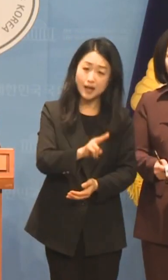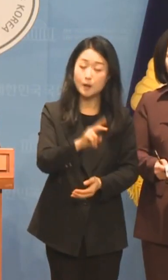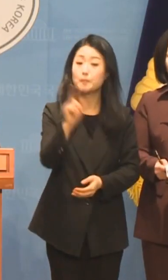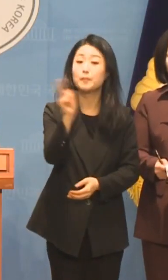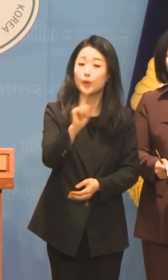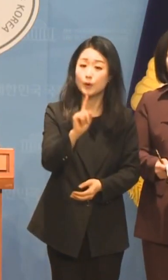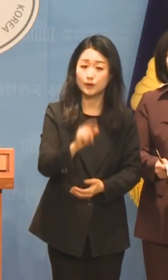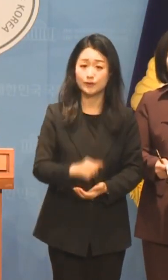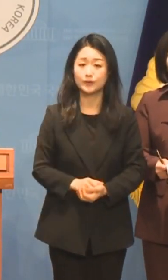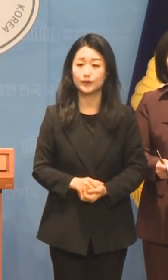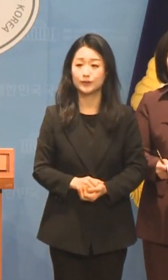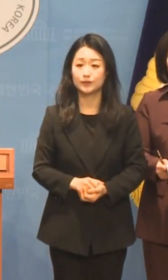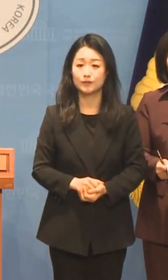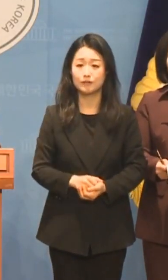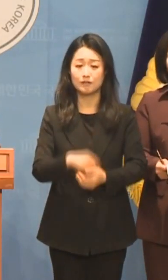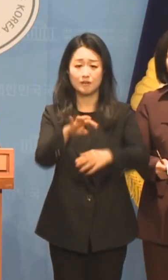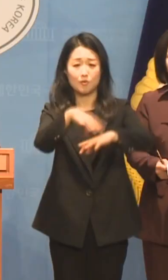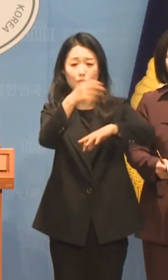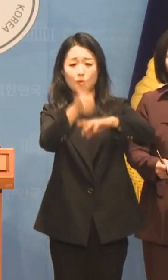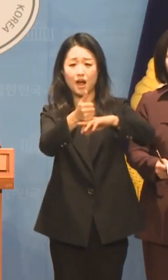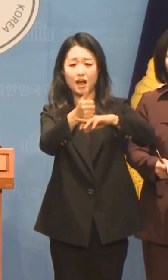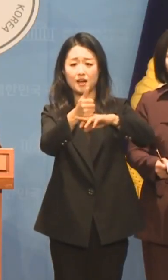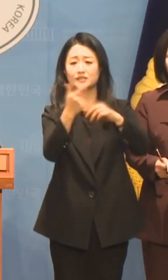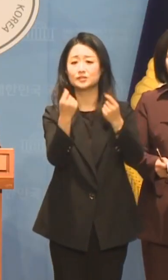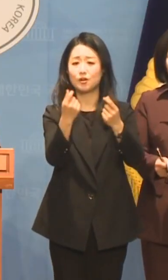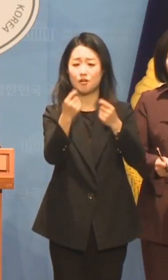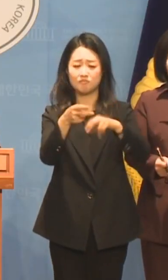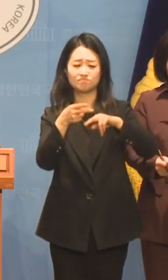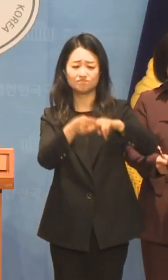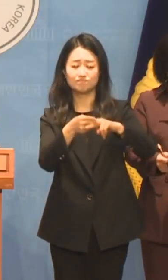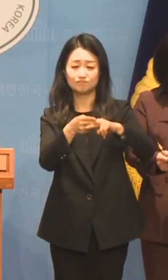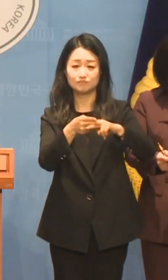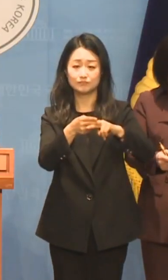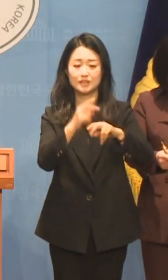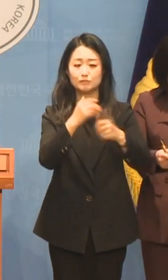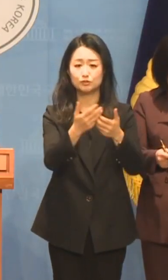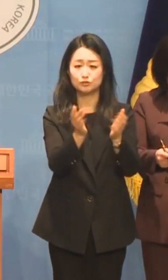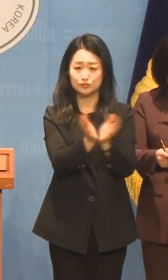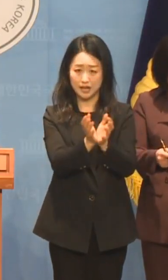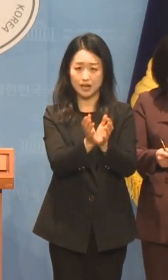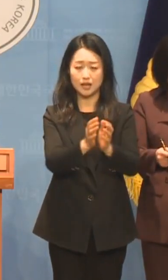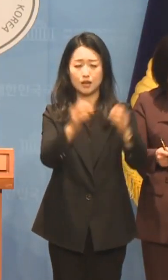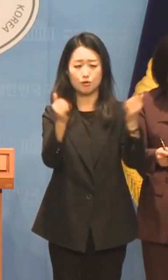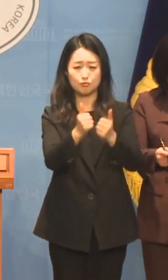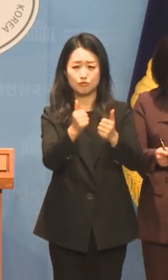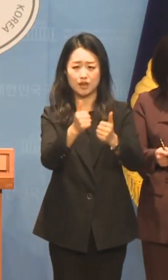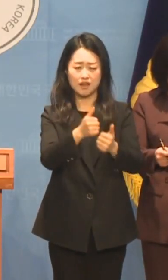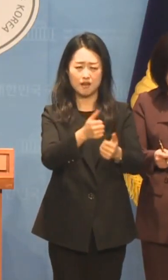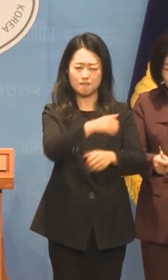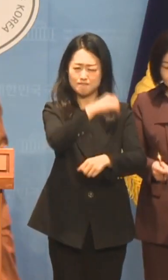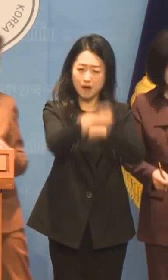무엇일까요? 제왕적 의회제도, 민주당의 의회 독재 아닙니까?